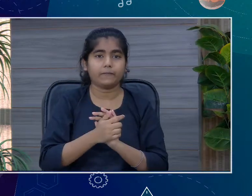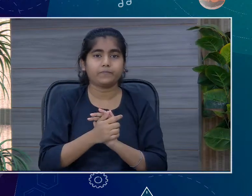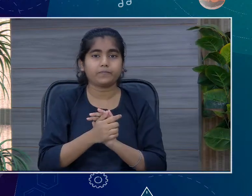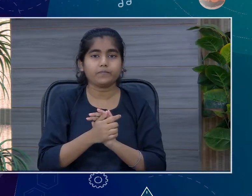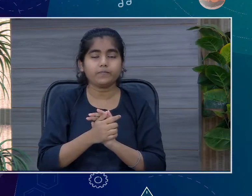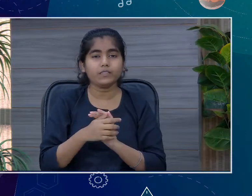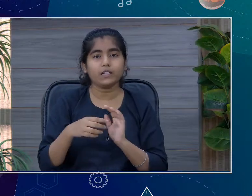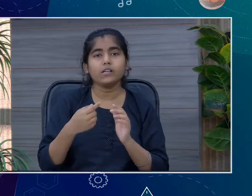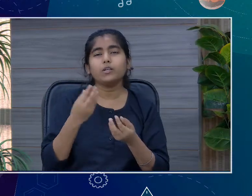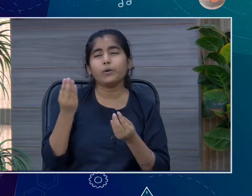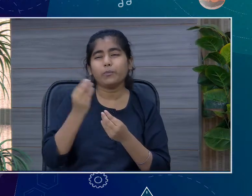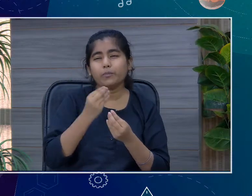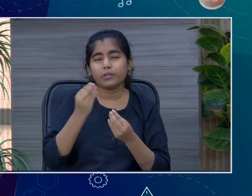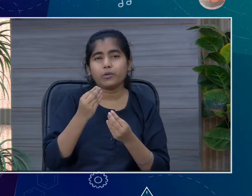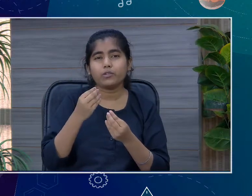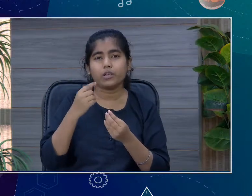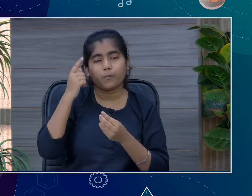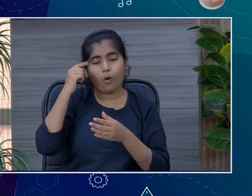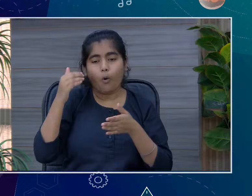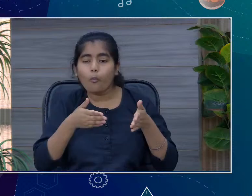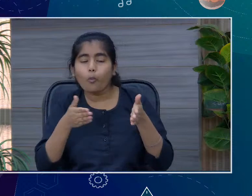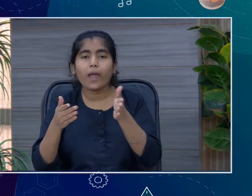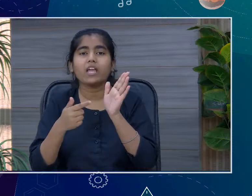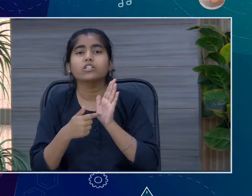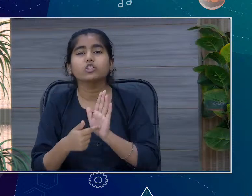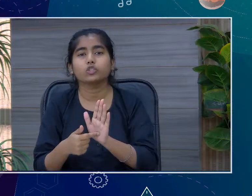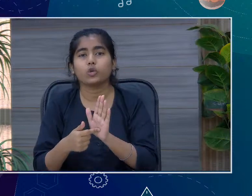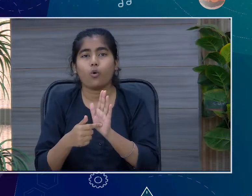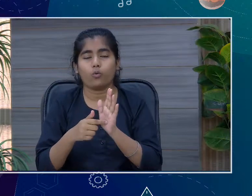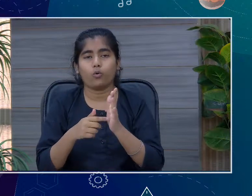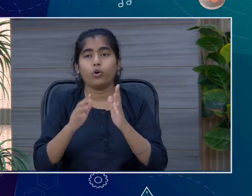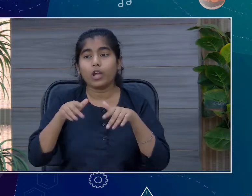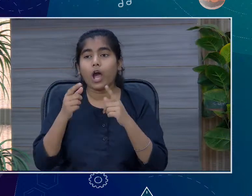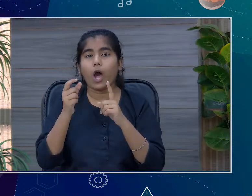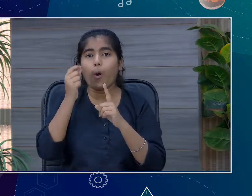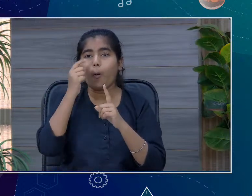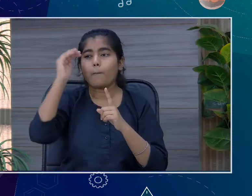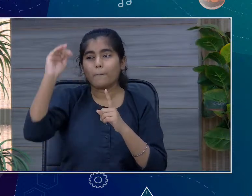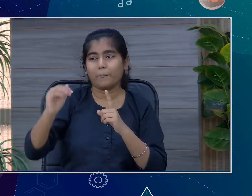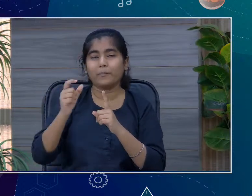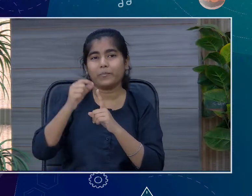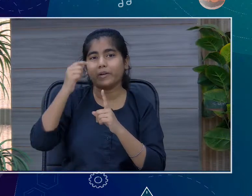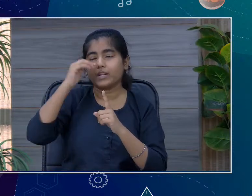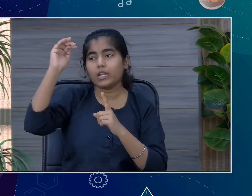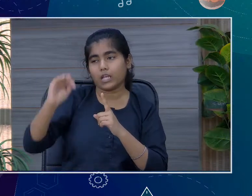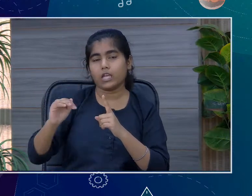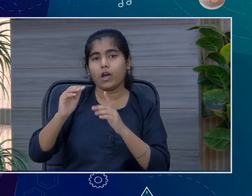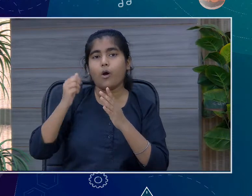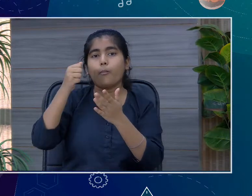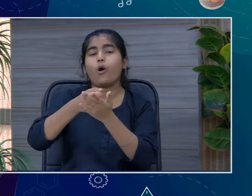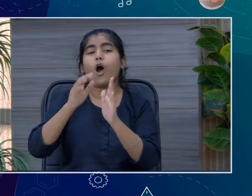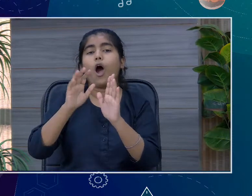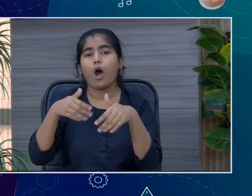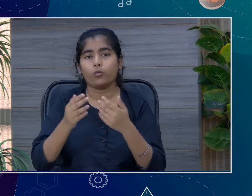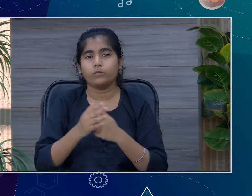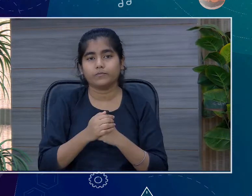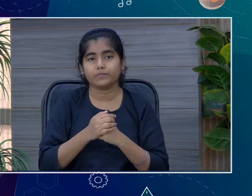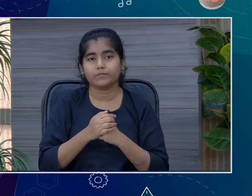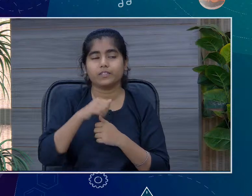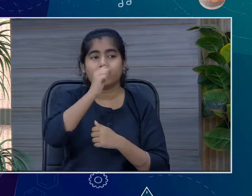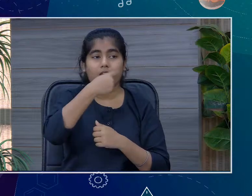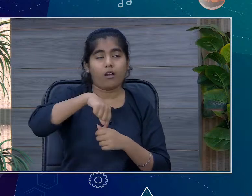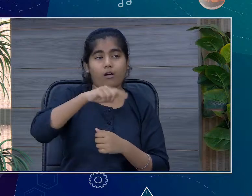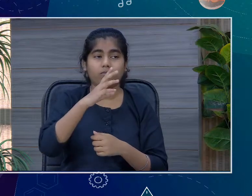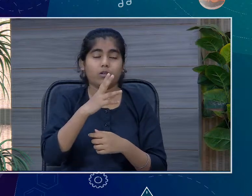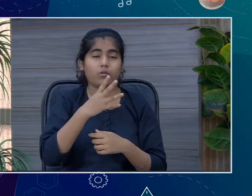मैं थोड़ा सा पाथ दिखाना चाहूँगी कि हम कैसे प्रिया तक पहुँच सकते हैं। हम सब देखना चाहेंगे। हाँ बिल्कुल। तो आपकी